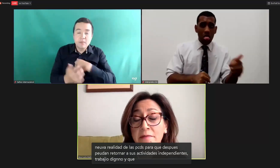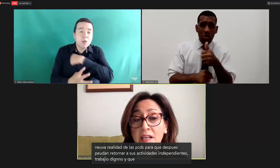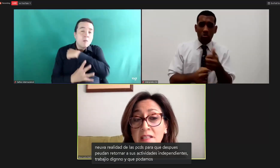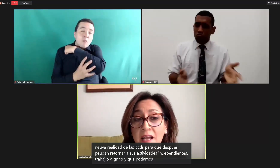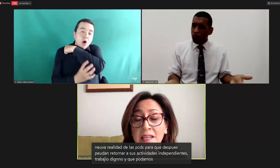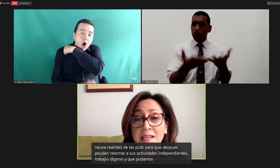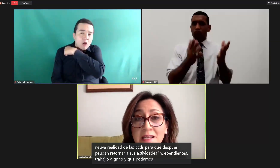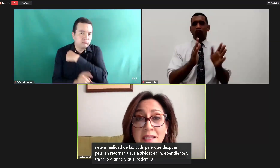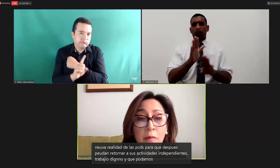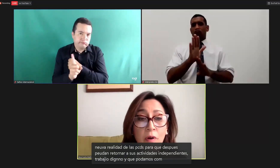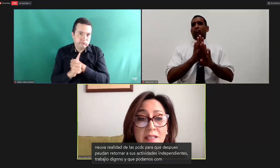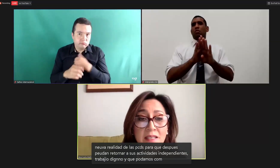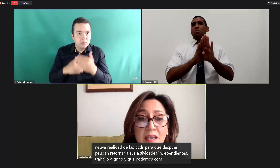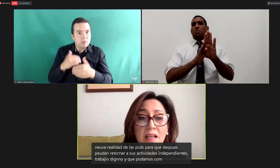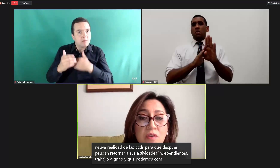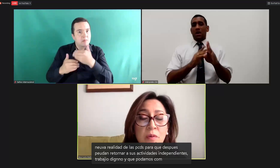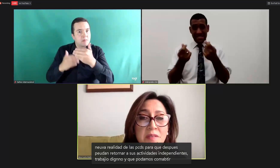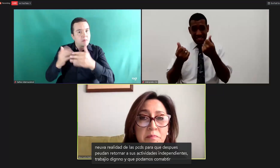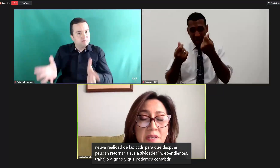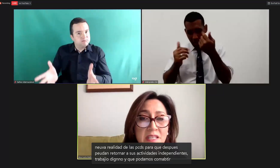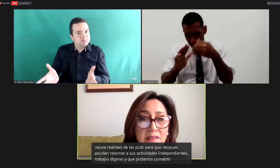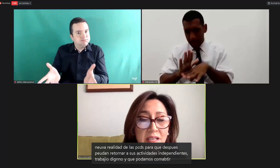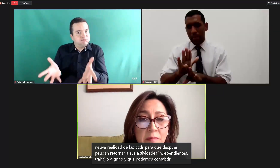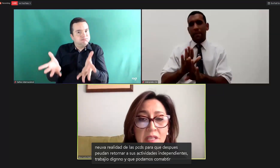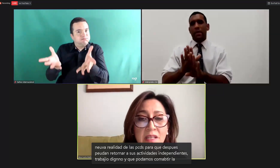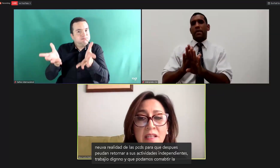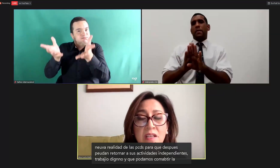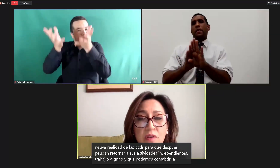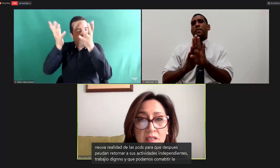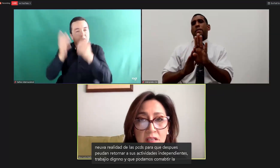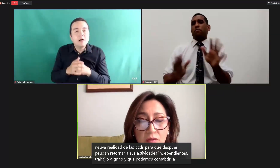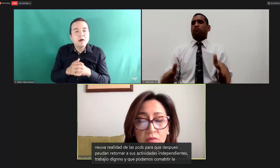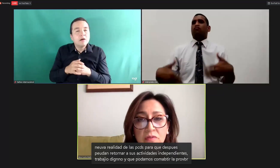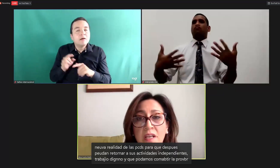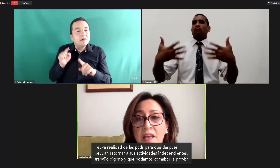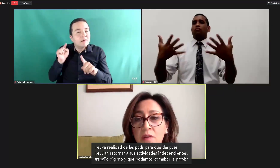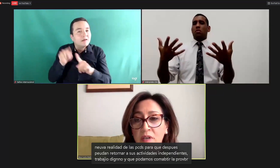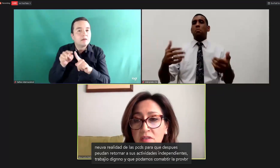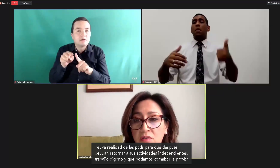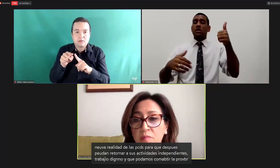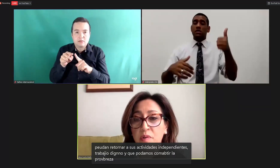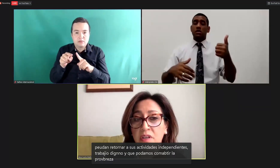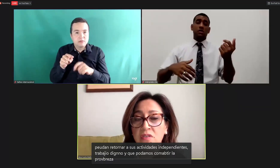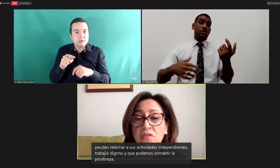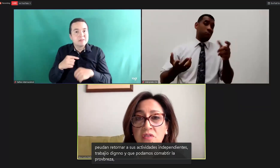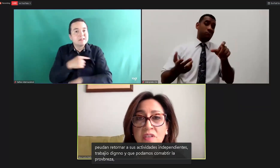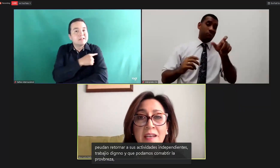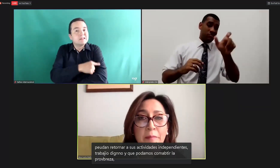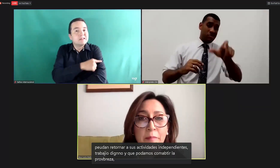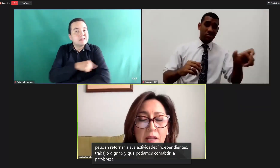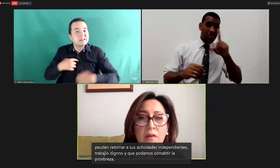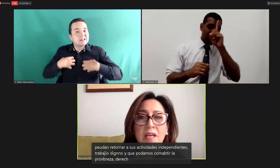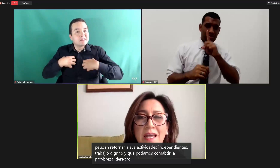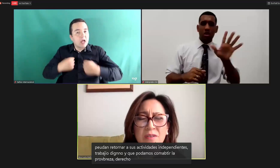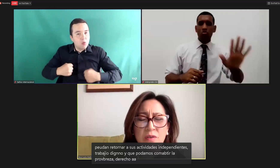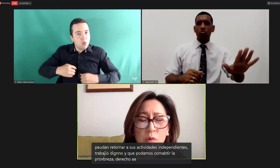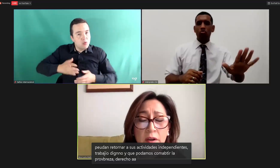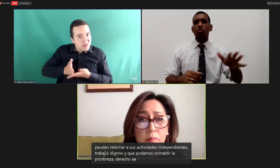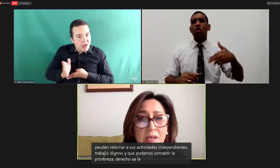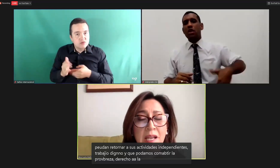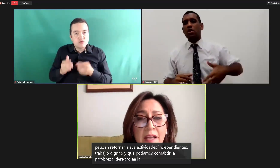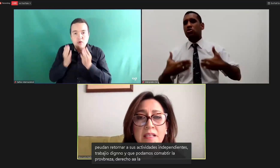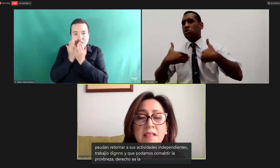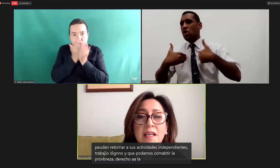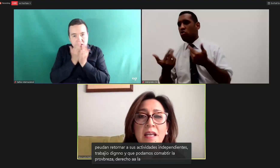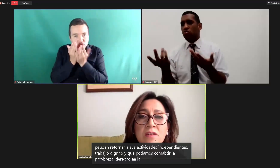las cifras a líneas de abogacía sobre específicamente el derecho a la salud, educación, protección social y empleo. Esos